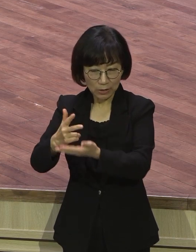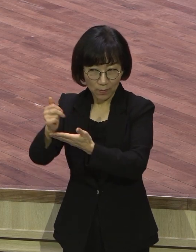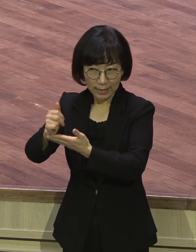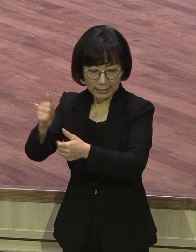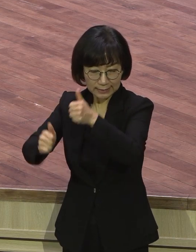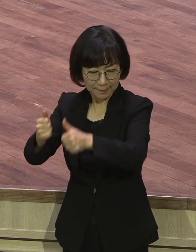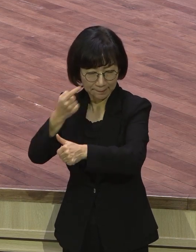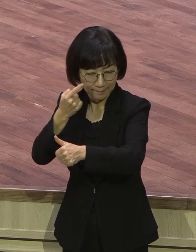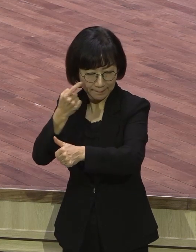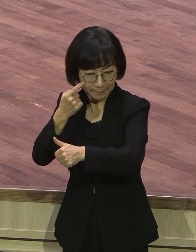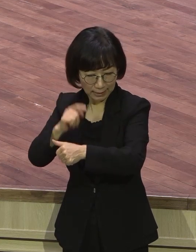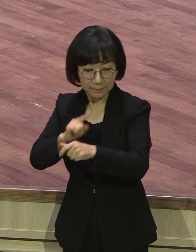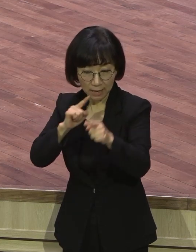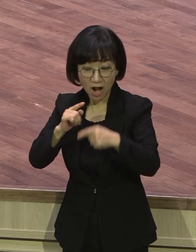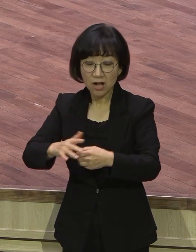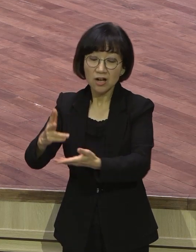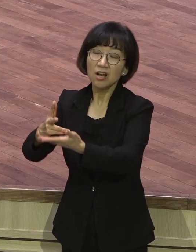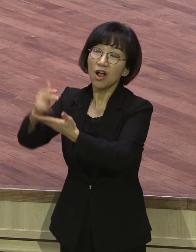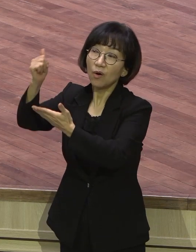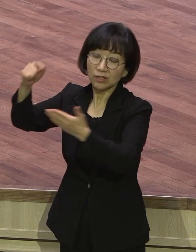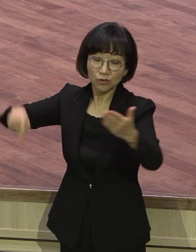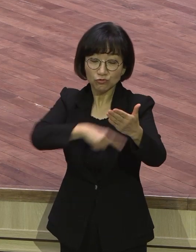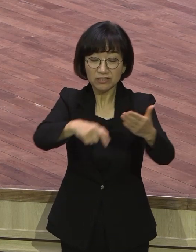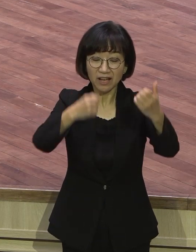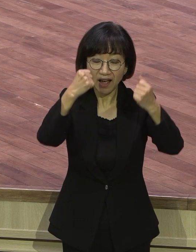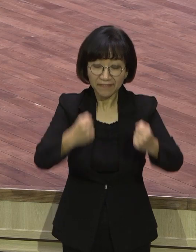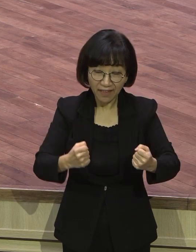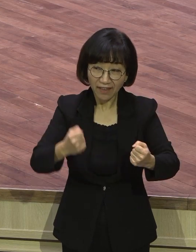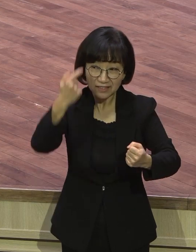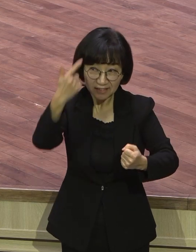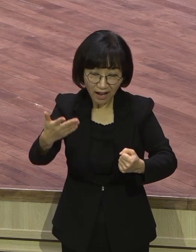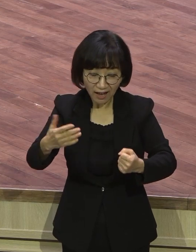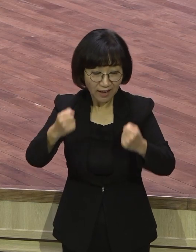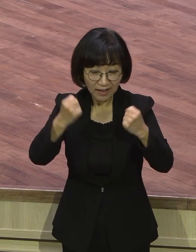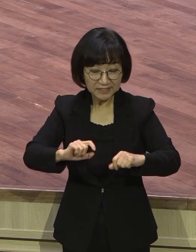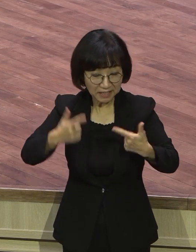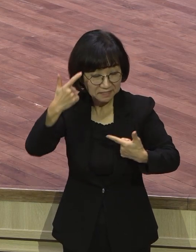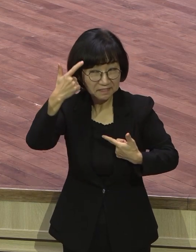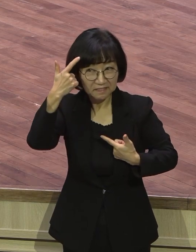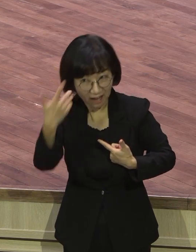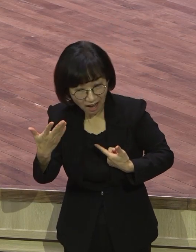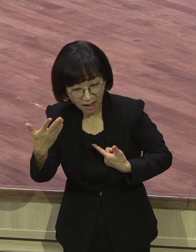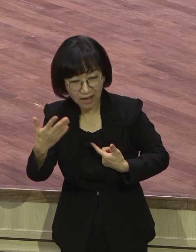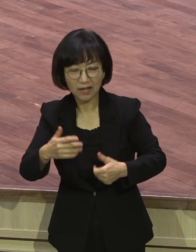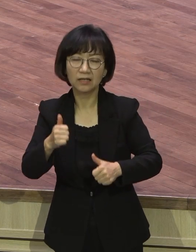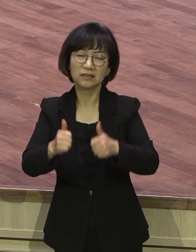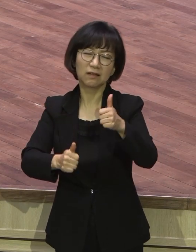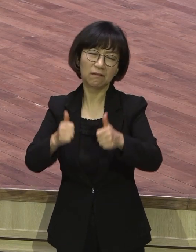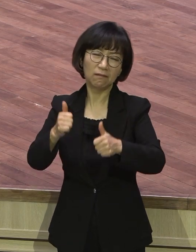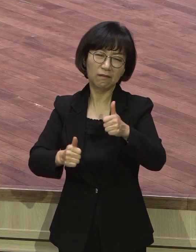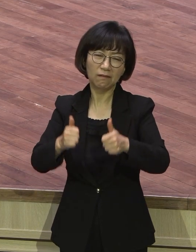그들이 요하를 시험하여 이르기를 요하께서 우리 중에 계신가 안 계신가 하였습니다